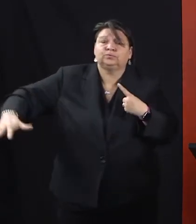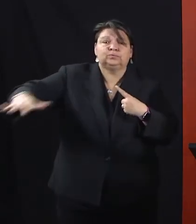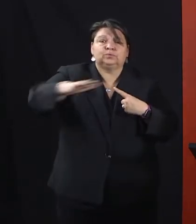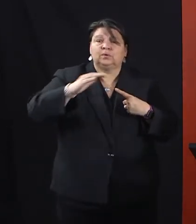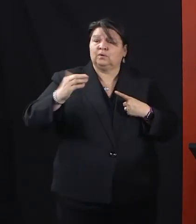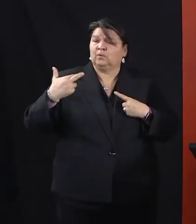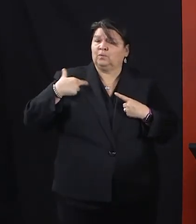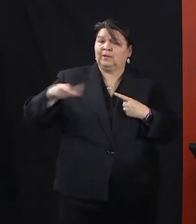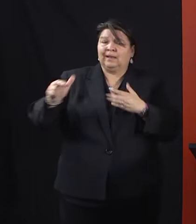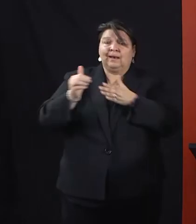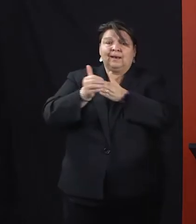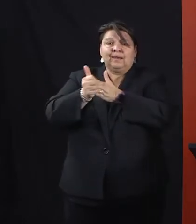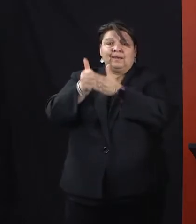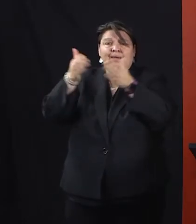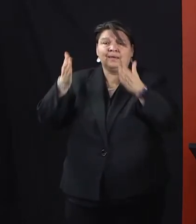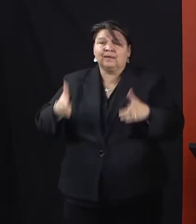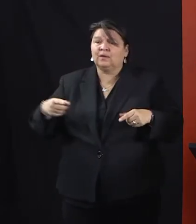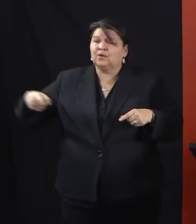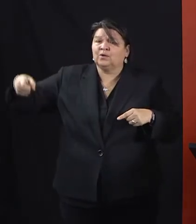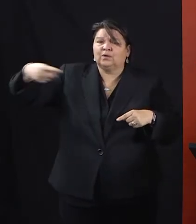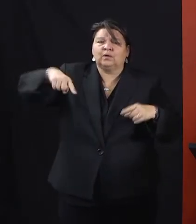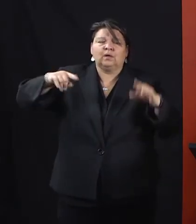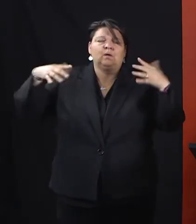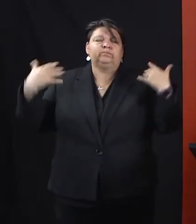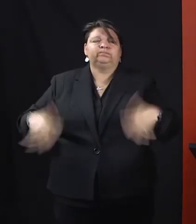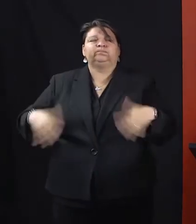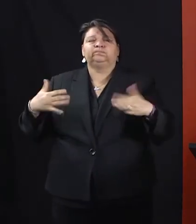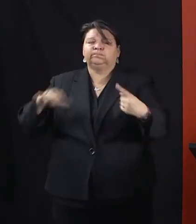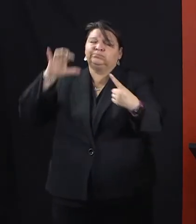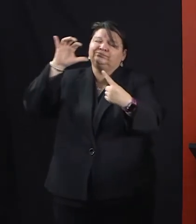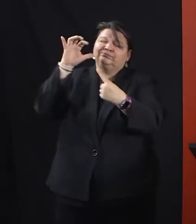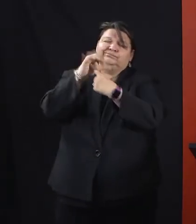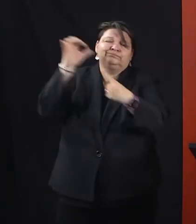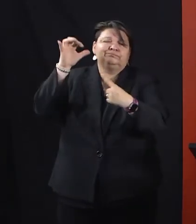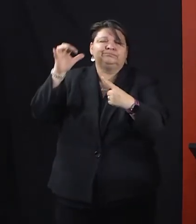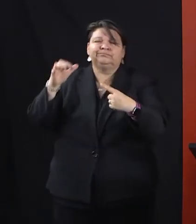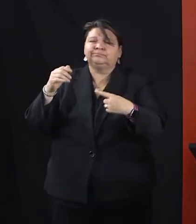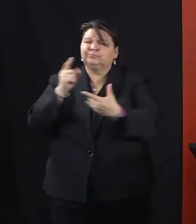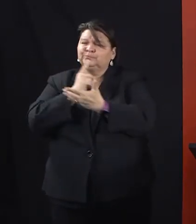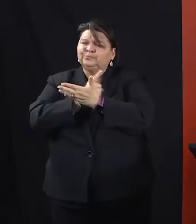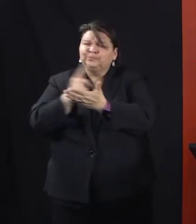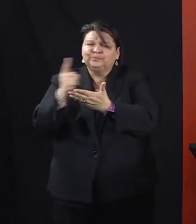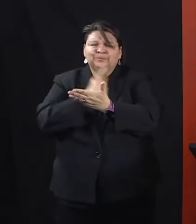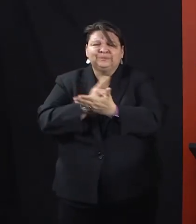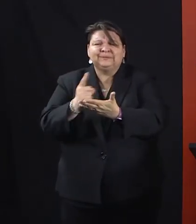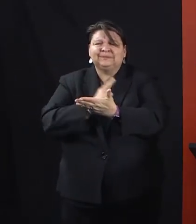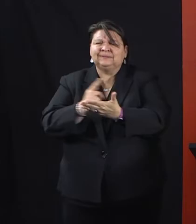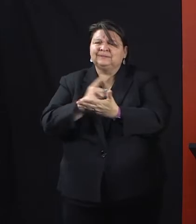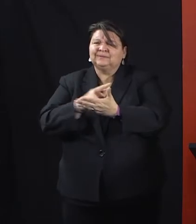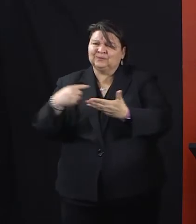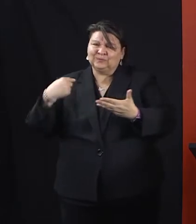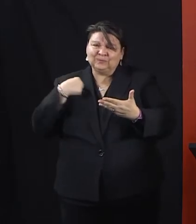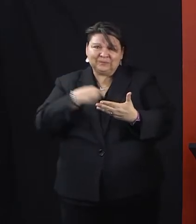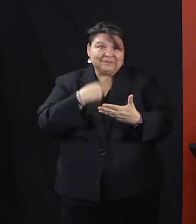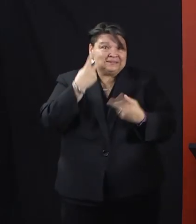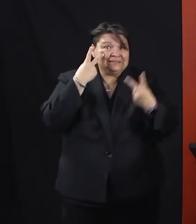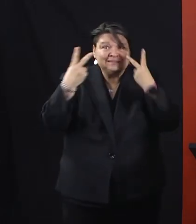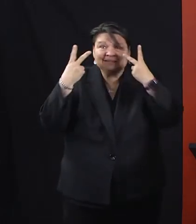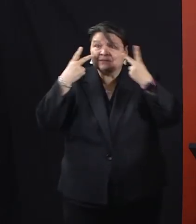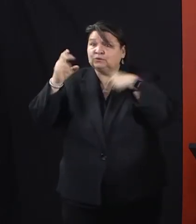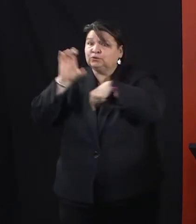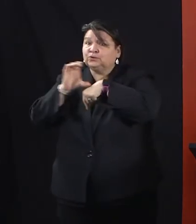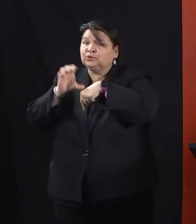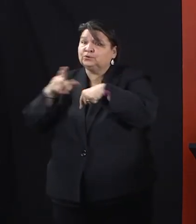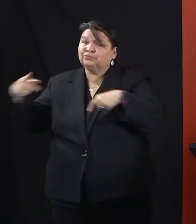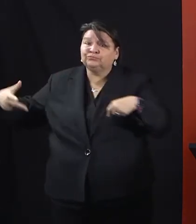have done an amazing job the past several weeks. They've been conducting services through drive-up parking, through Facebook Live, or